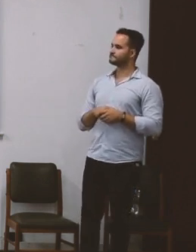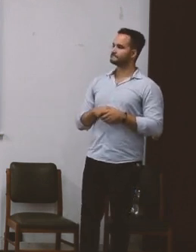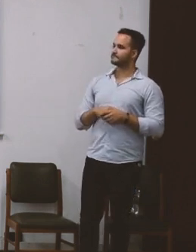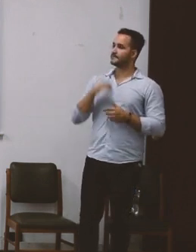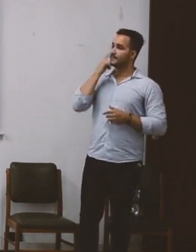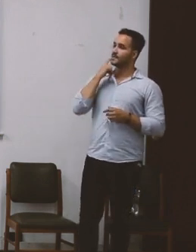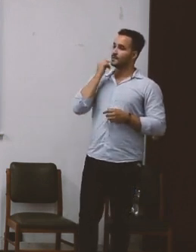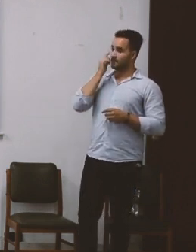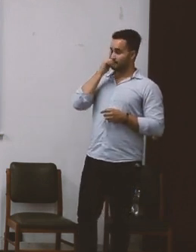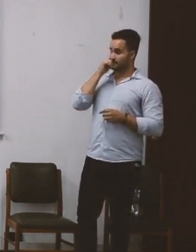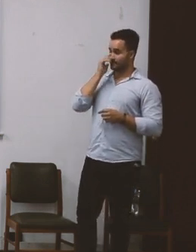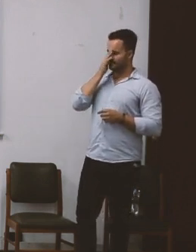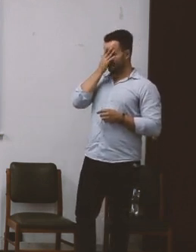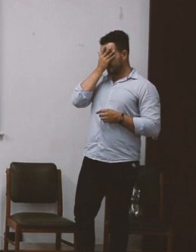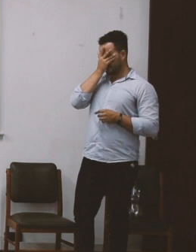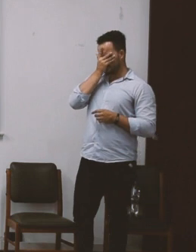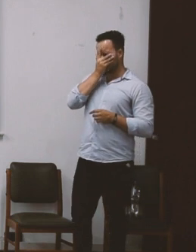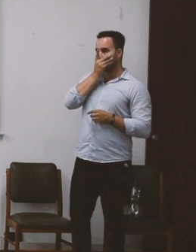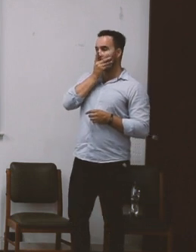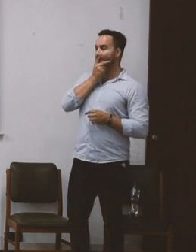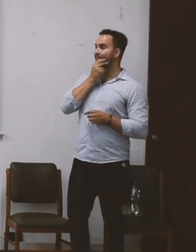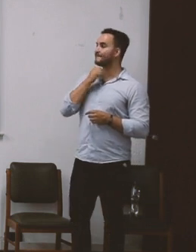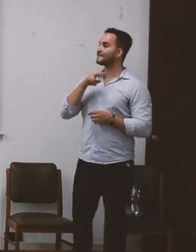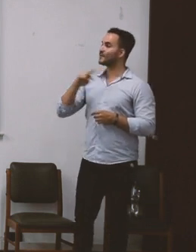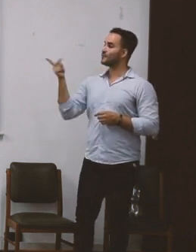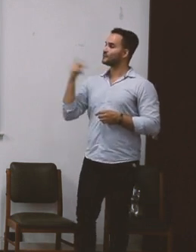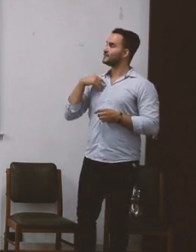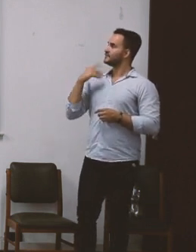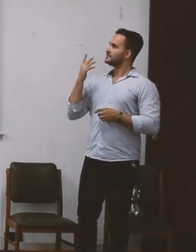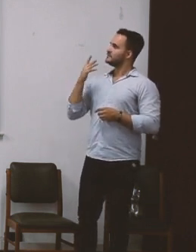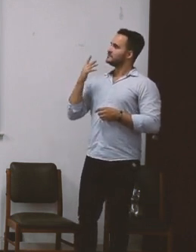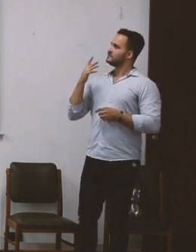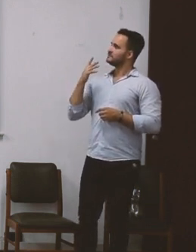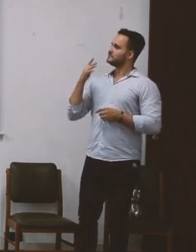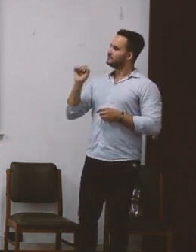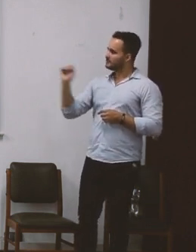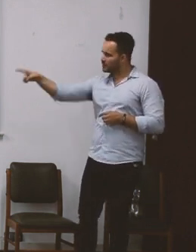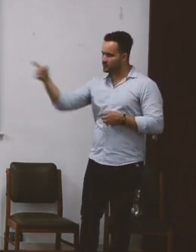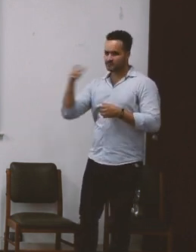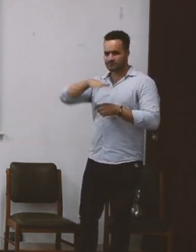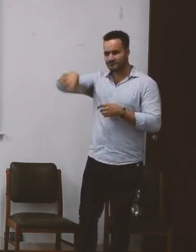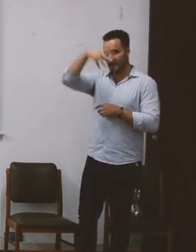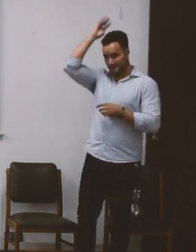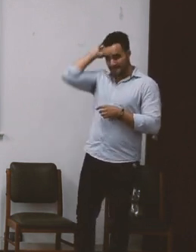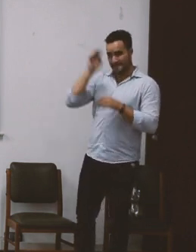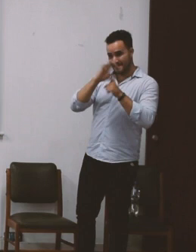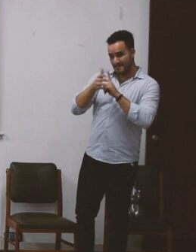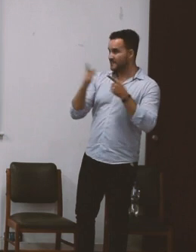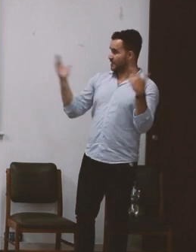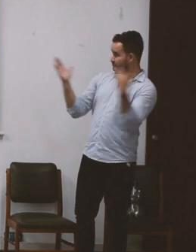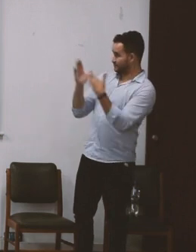en la sesión si no les hacía ruido que en ese mismo año las mujeres mayas tejedoras denunciaran a la modelo guatemalteca Alida